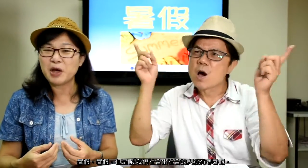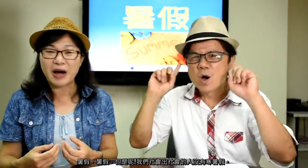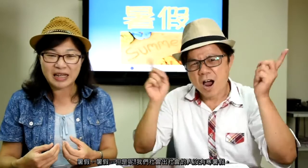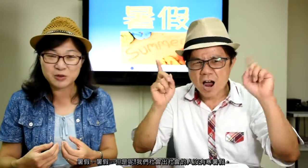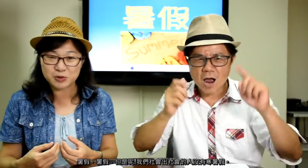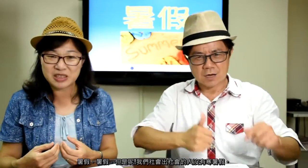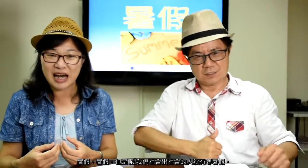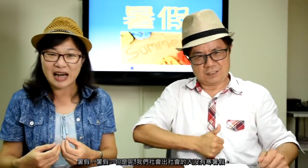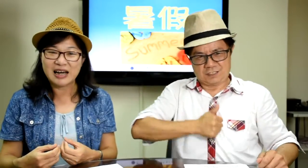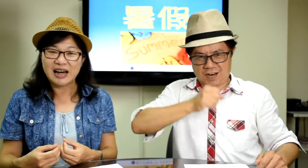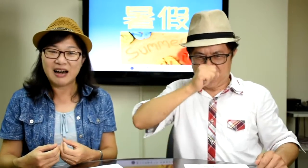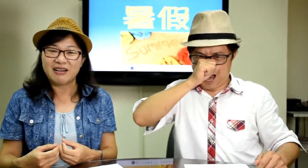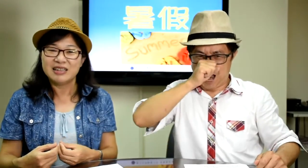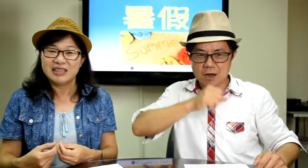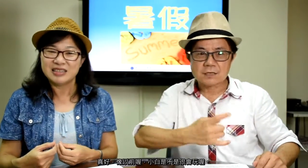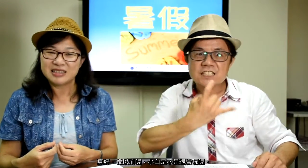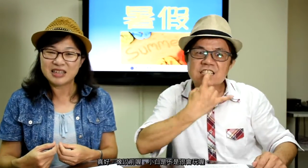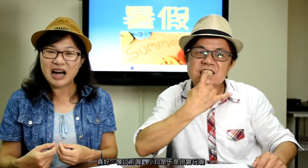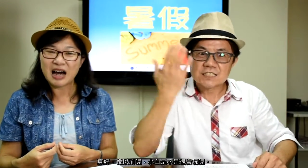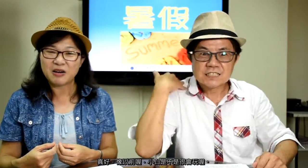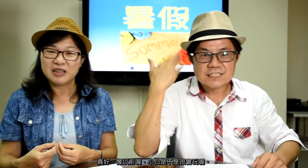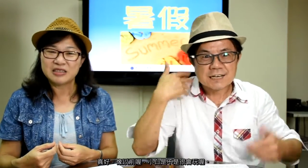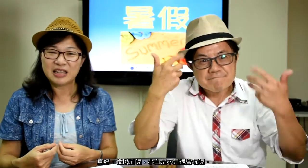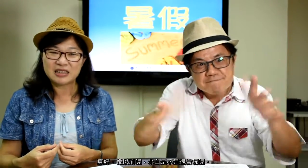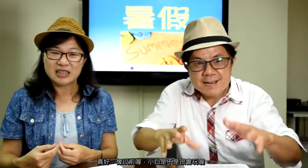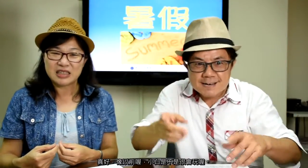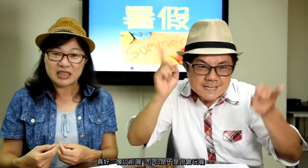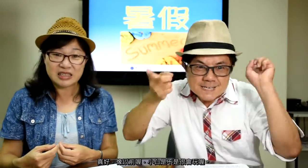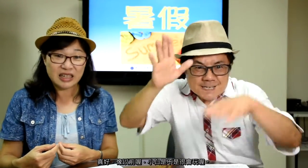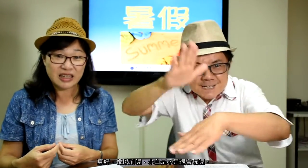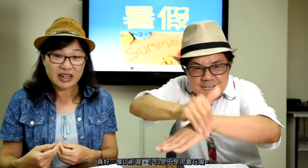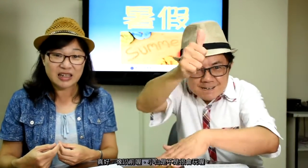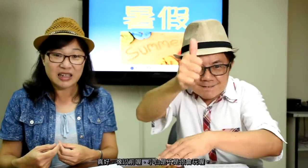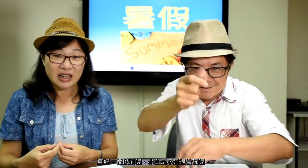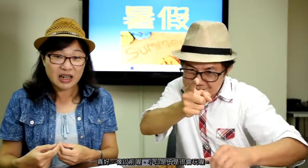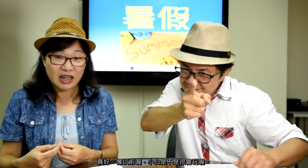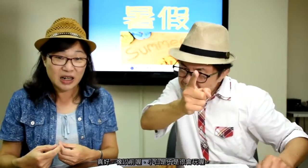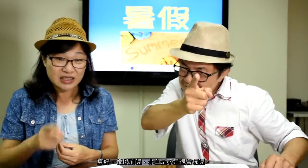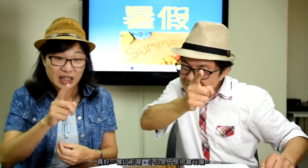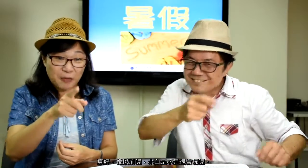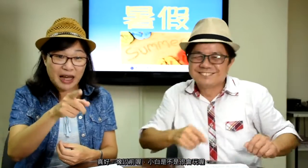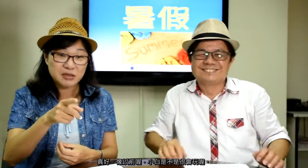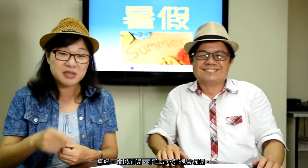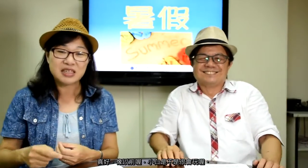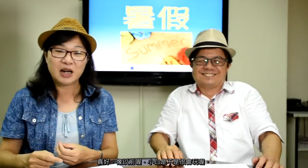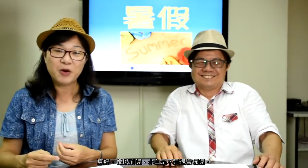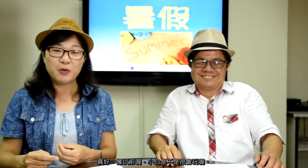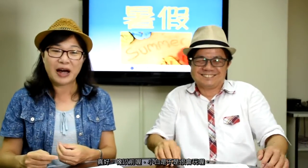有寒暑假，好，真好。像以前啊，很小白是不是很会玩